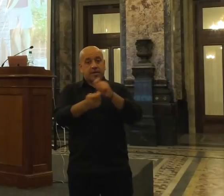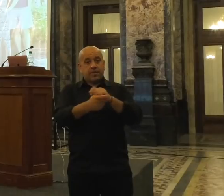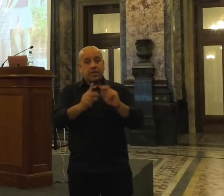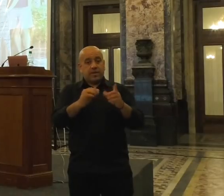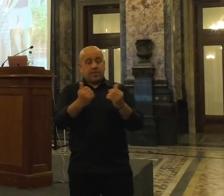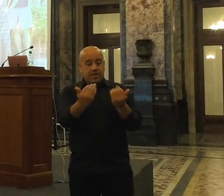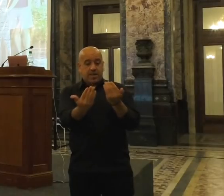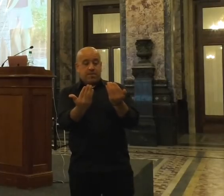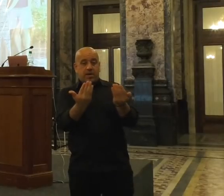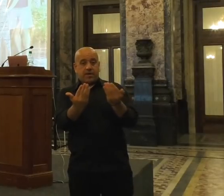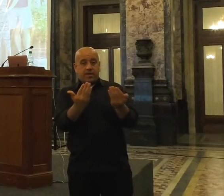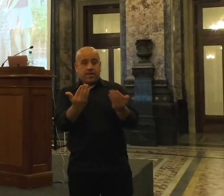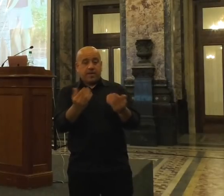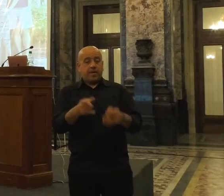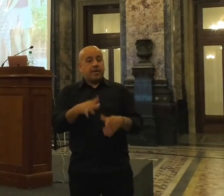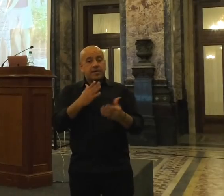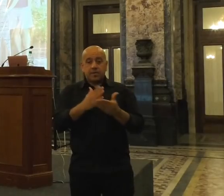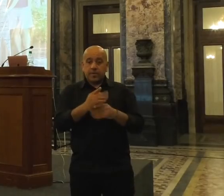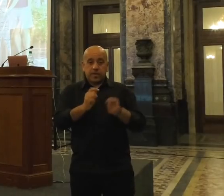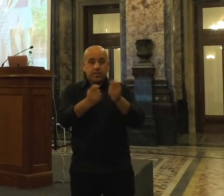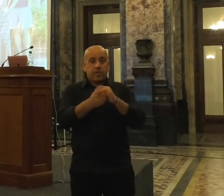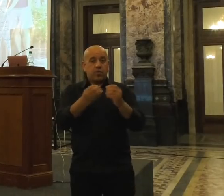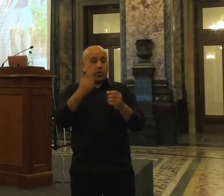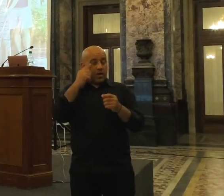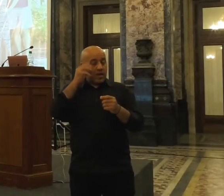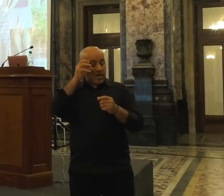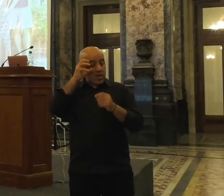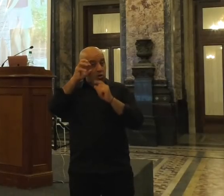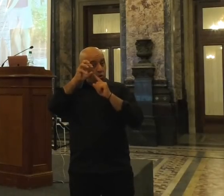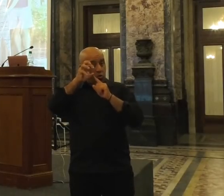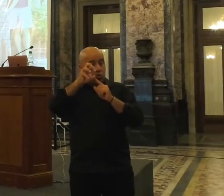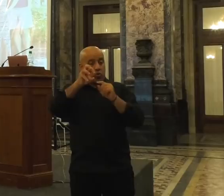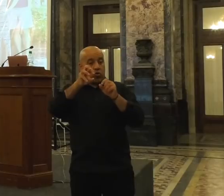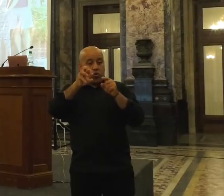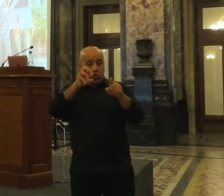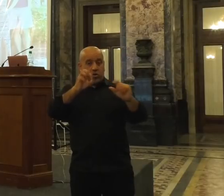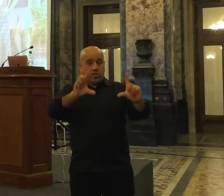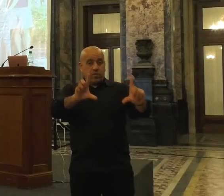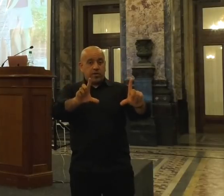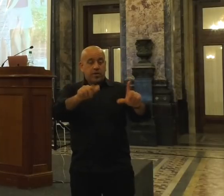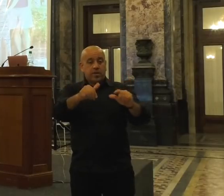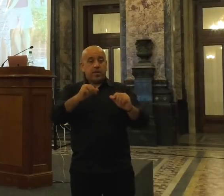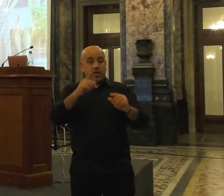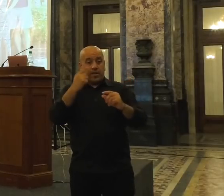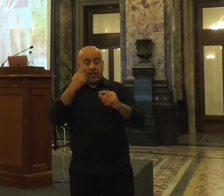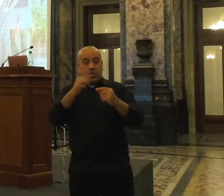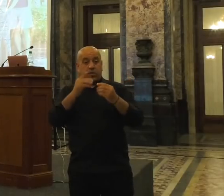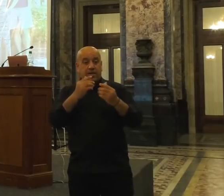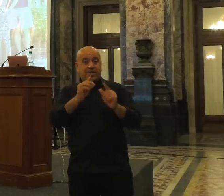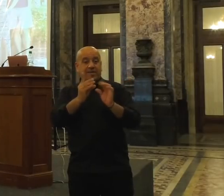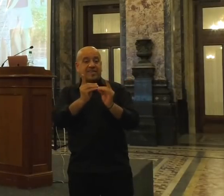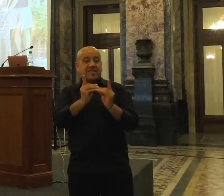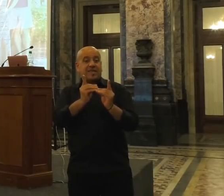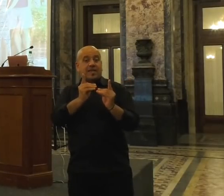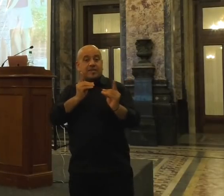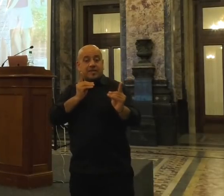contraste de la imagen constantemente, porque entonces el ojo cree que la imagen está o que la pantalla está a una distancia diferente.